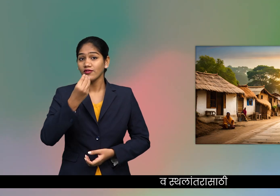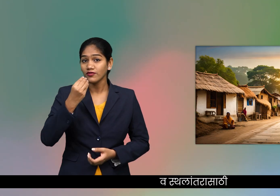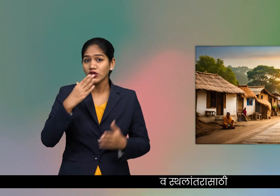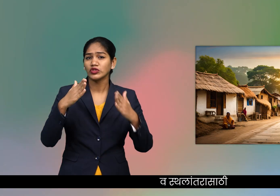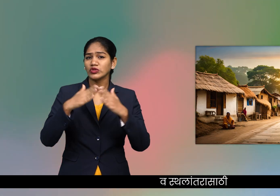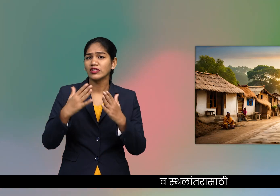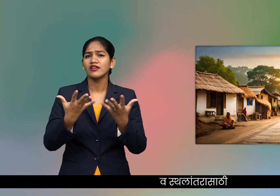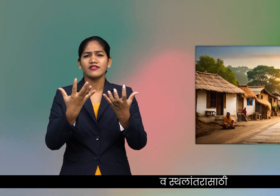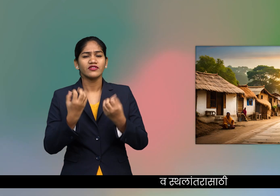व स्थलांतरासाठी